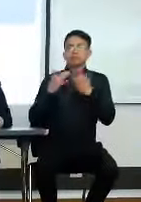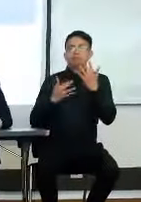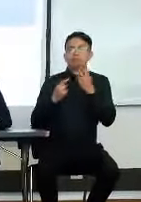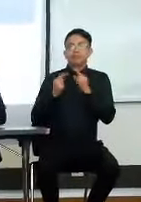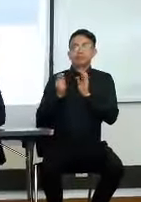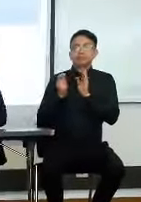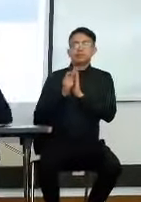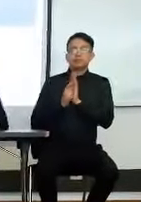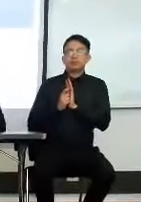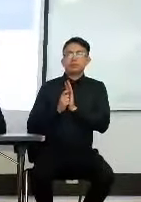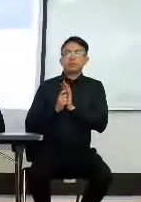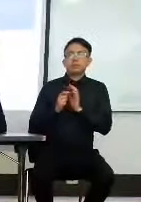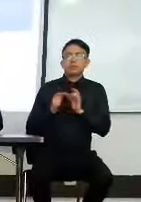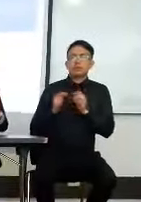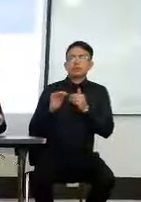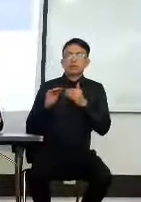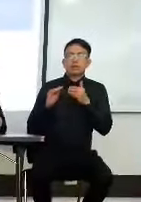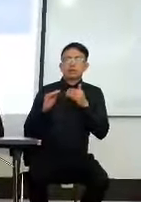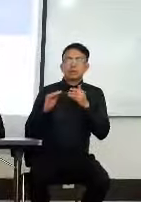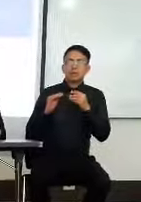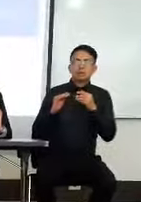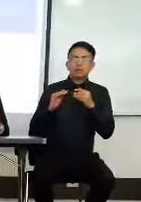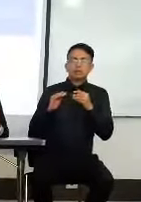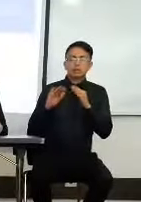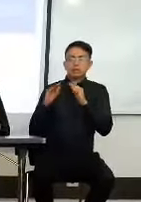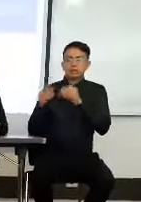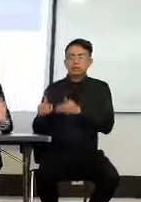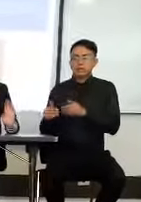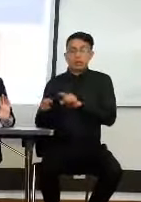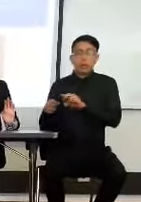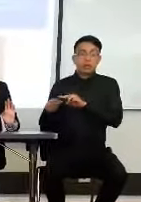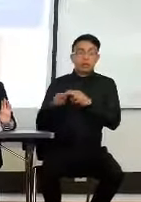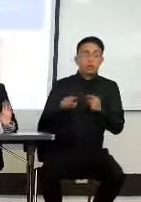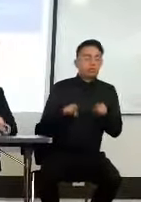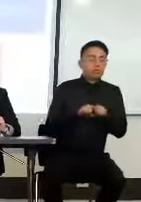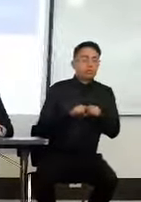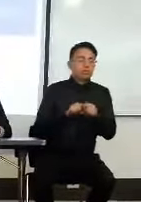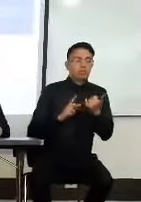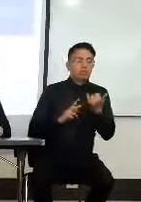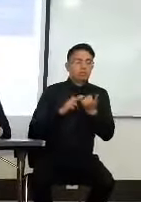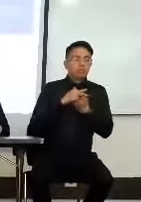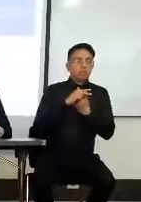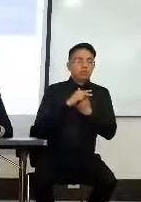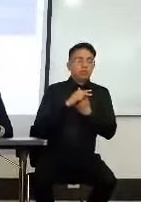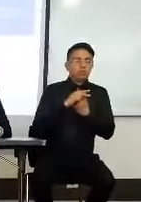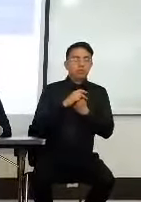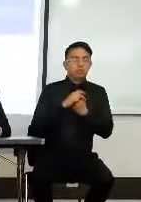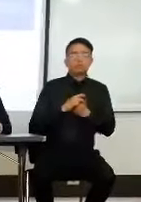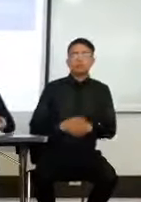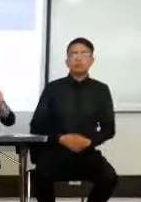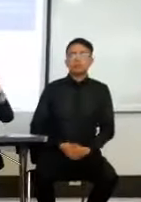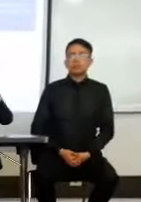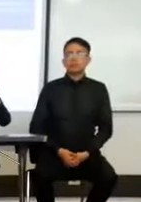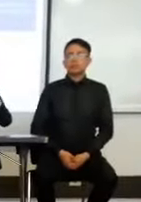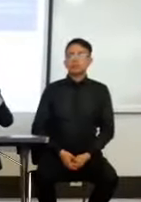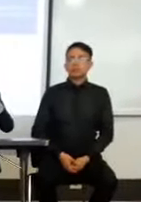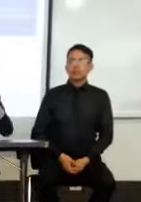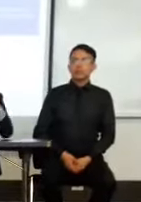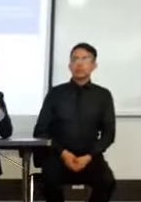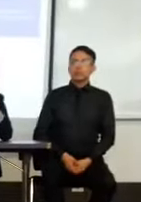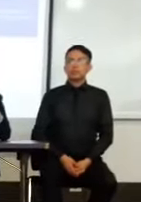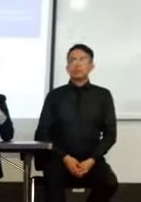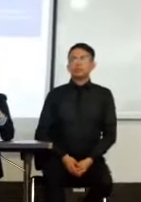que discapacidad era igual a esterilización, entonces que las personas con discapacidad no necesitaban ningún otro servicio de salud sexual y reproductiva. Entonces parte